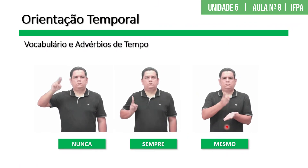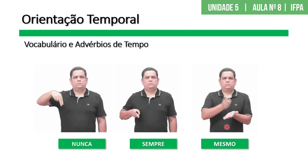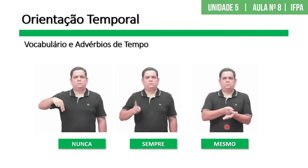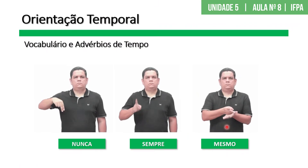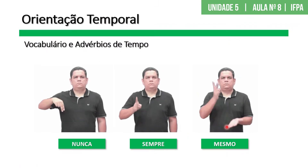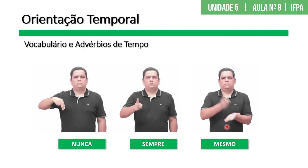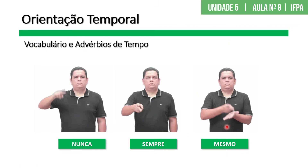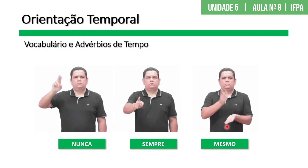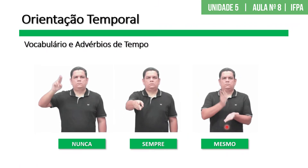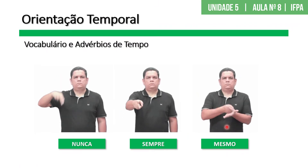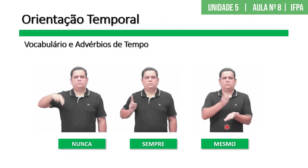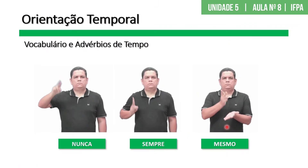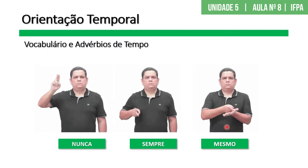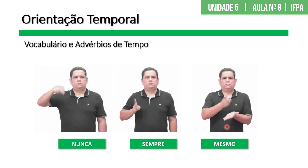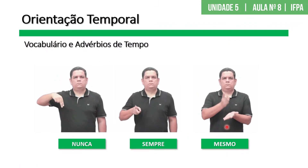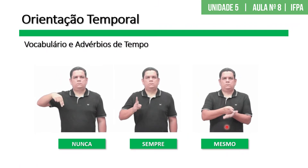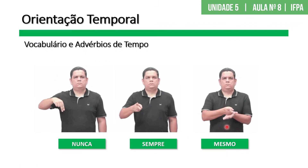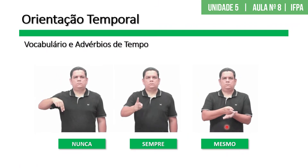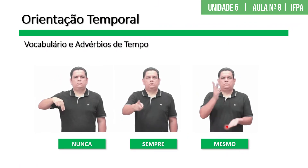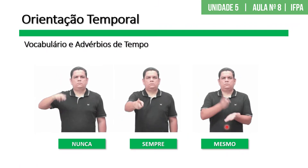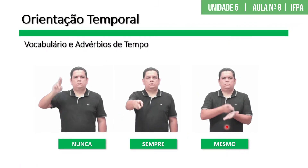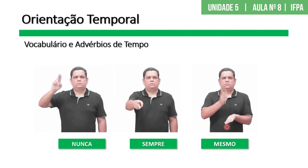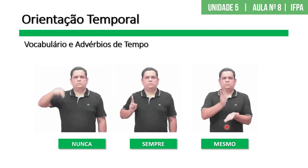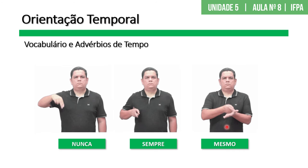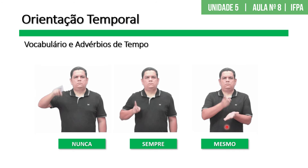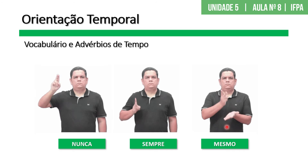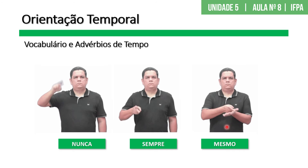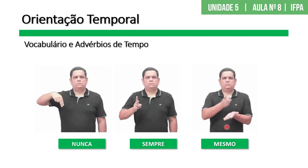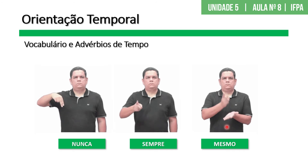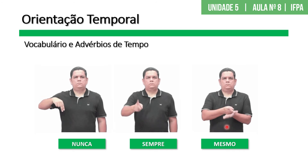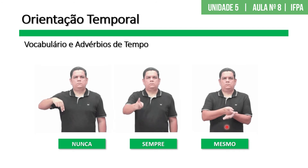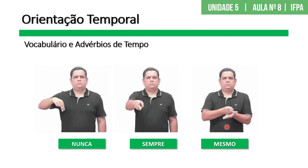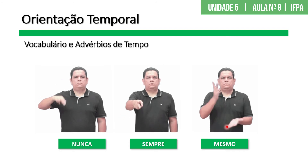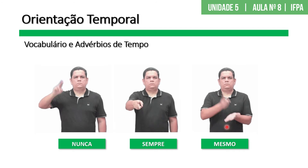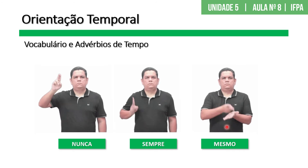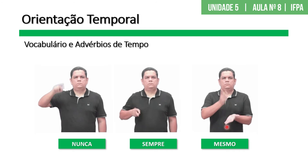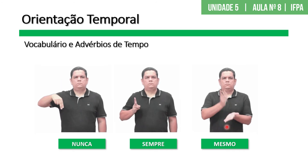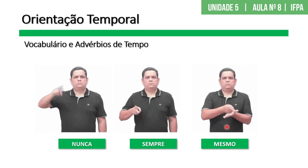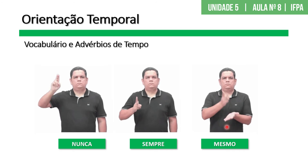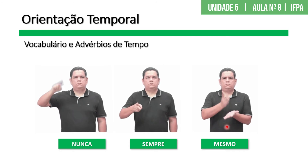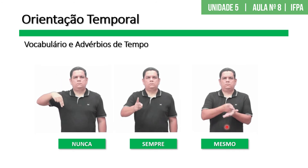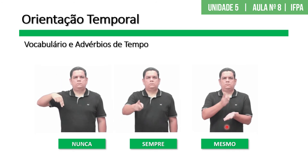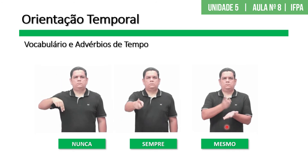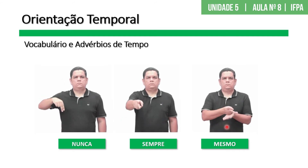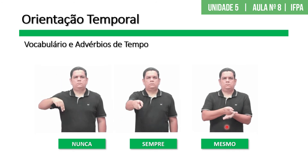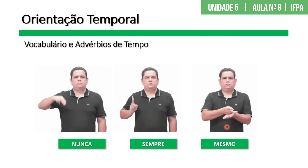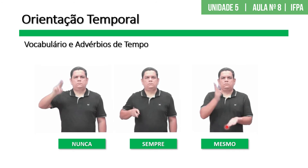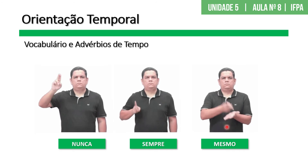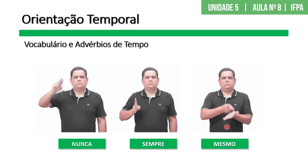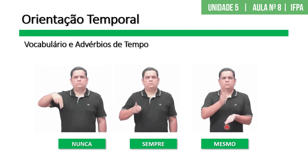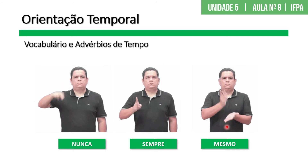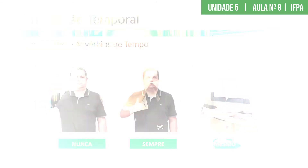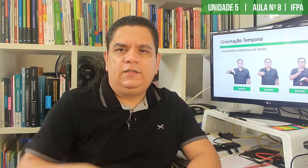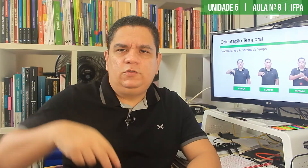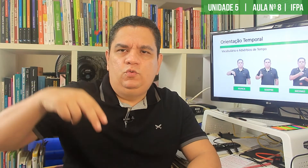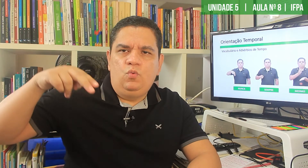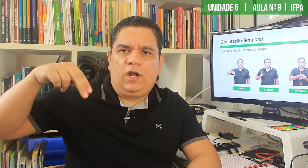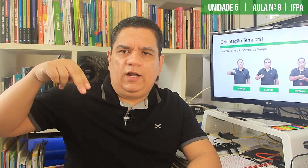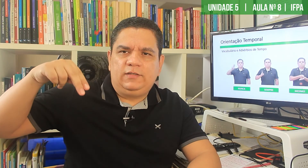estão relacionados a essa ideia de tempo, tá? Então o primeiro deles é nunca,